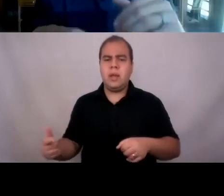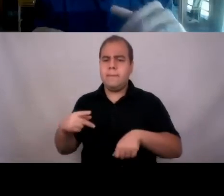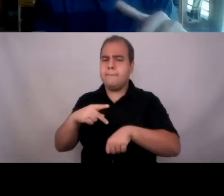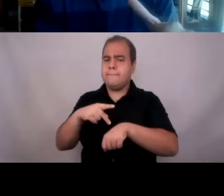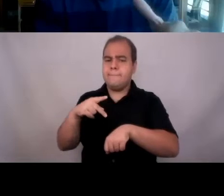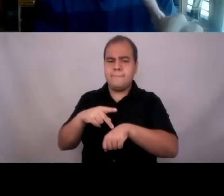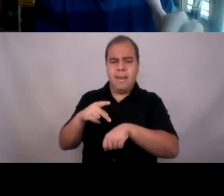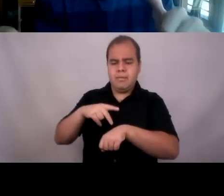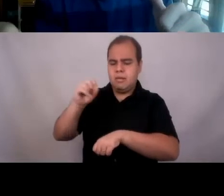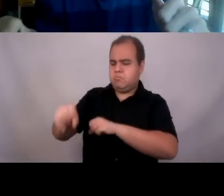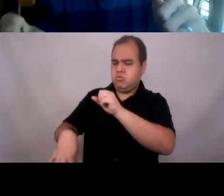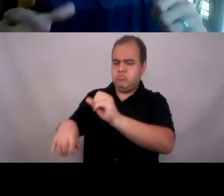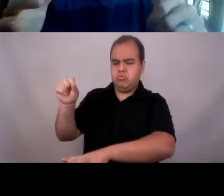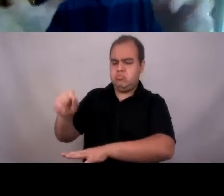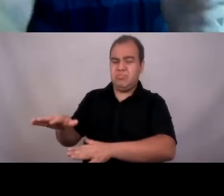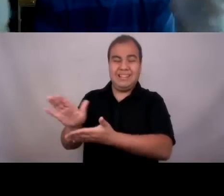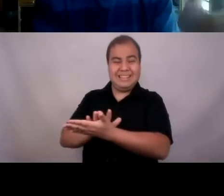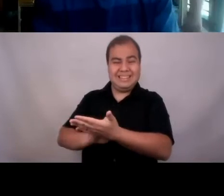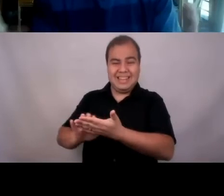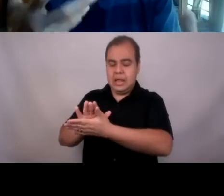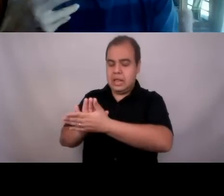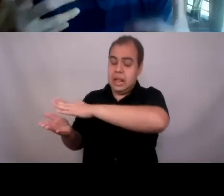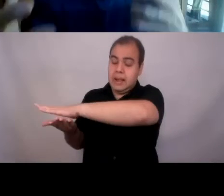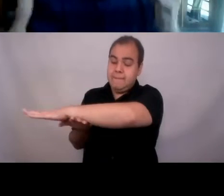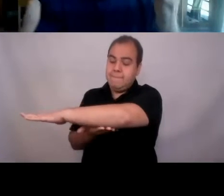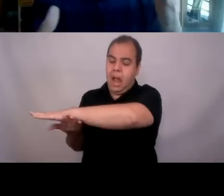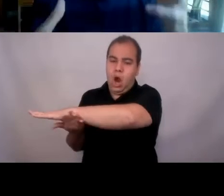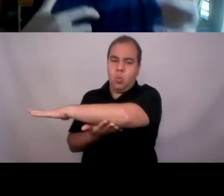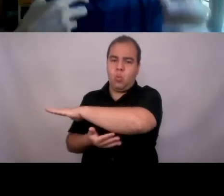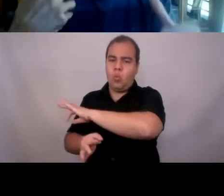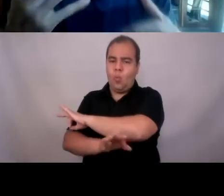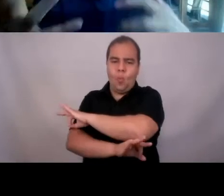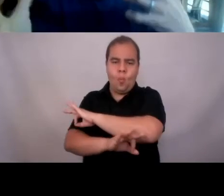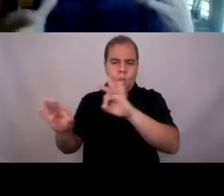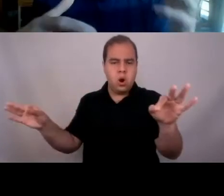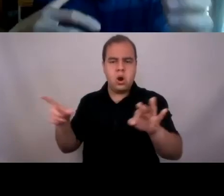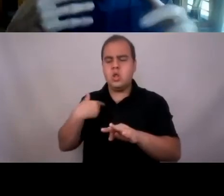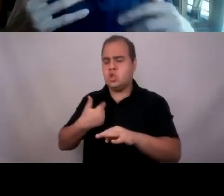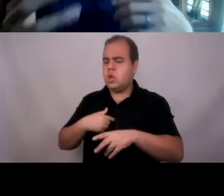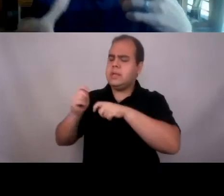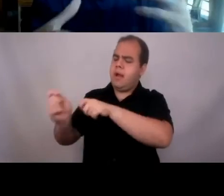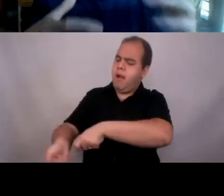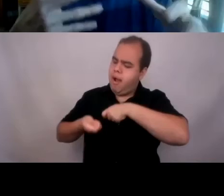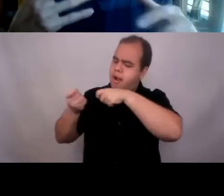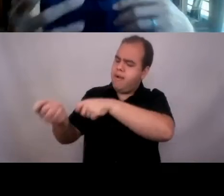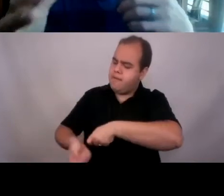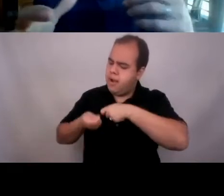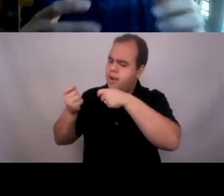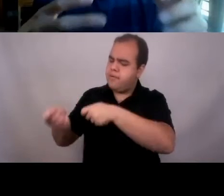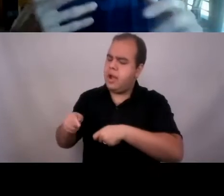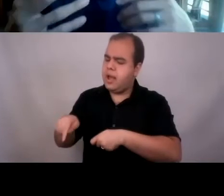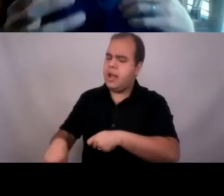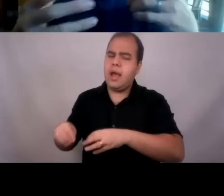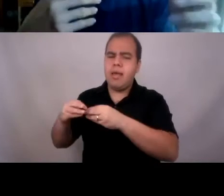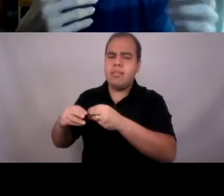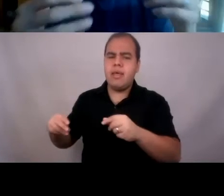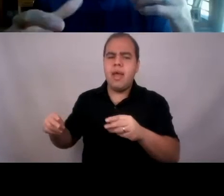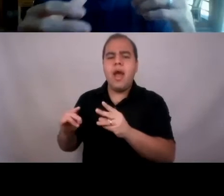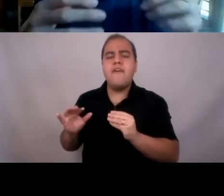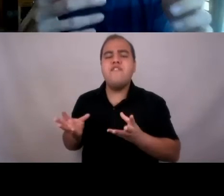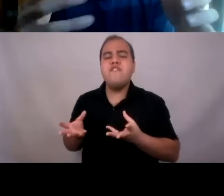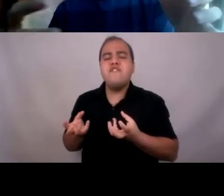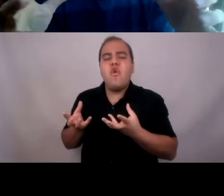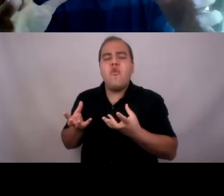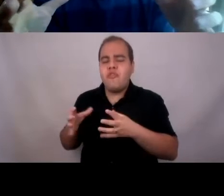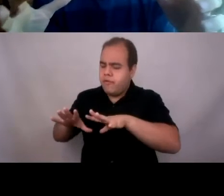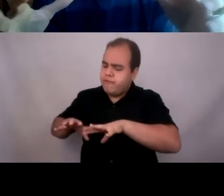tem adição de nada embaixo dele. Eventualmente, a gente cava para dar uma fofiada, né, um termo que a gente usa aqui em